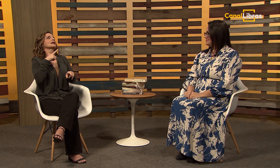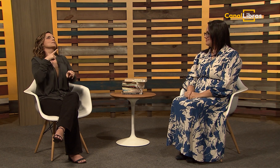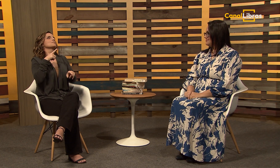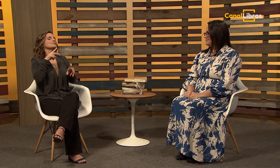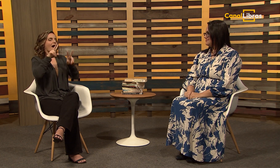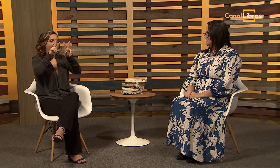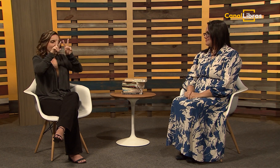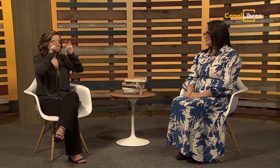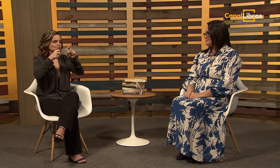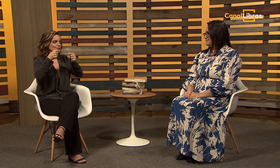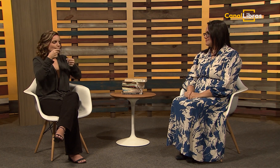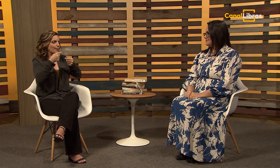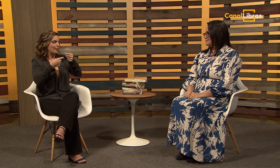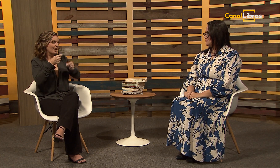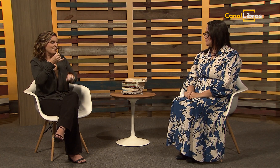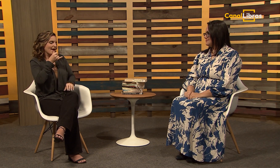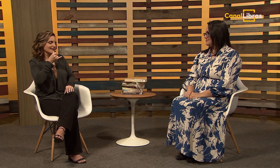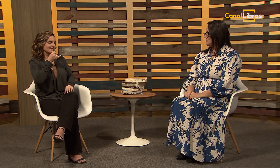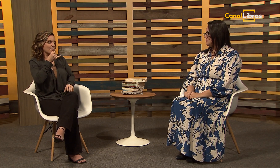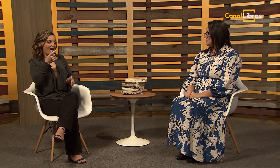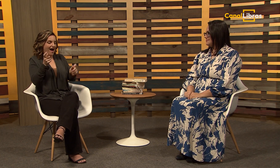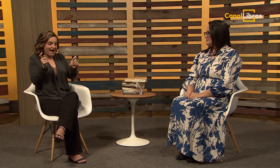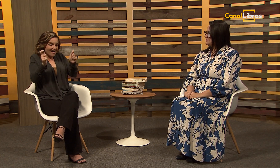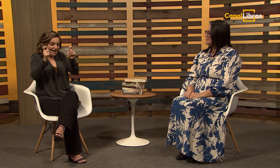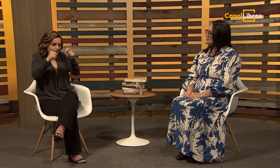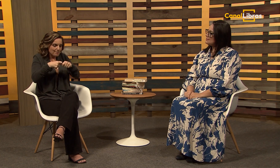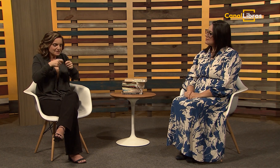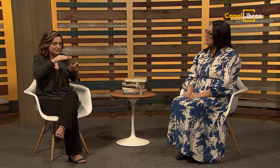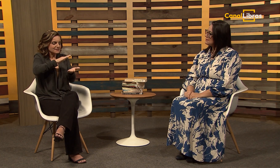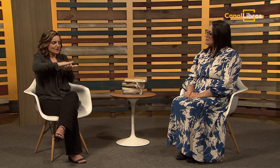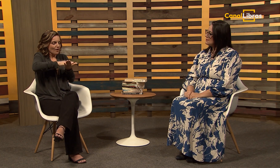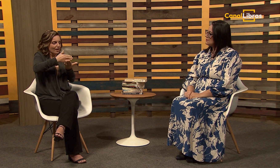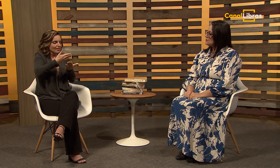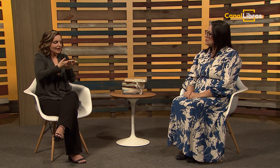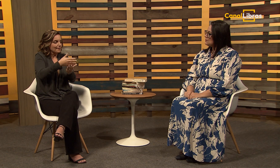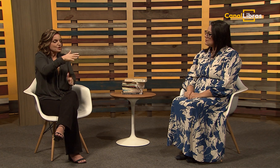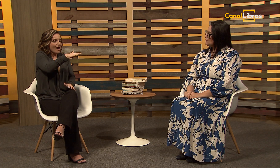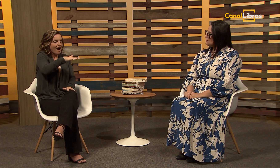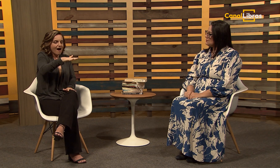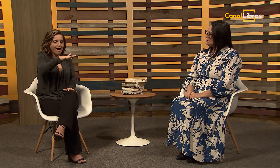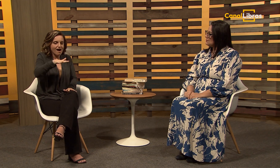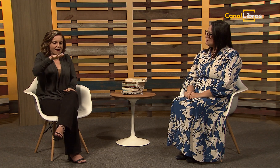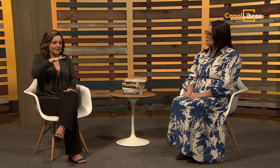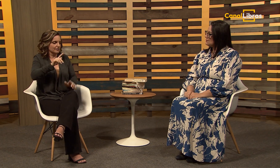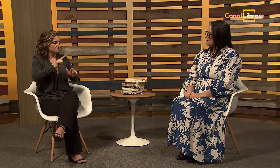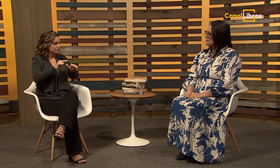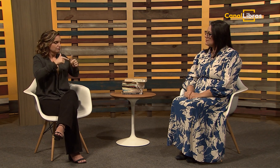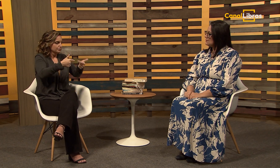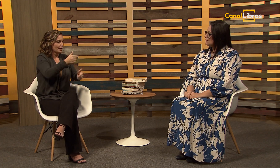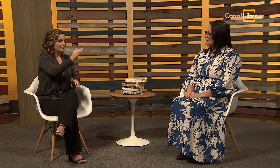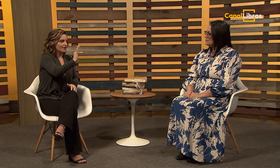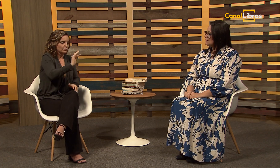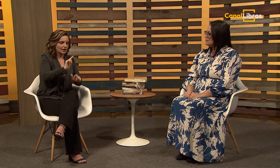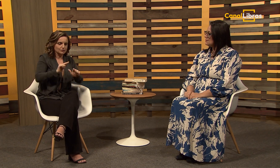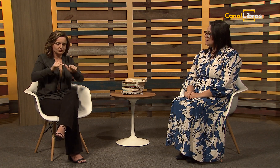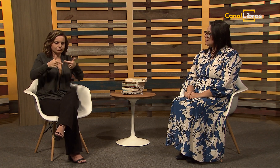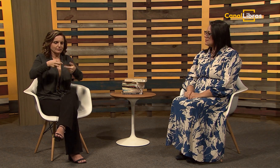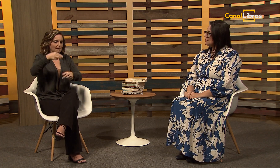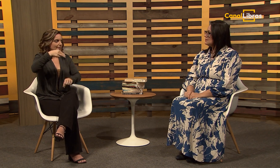essa equiparação, tem um dilema quanto à capacitação de intérprete por área de atuação, como no ensino superior, disciplinas como